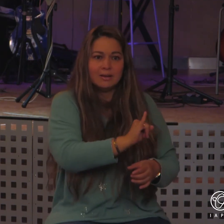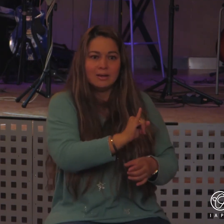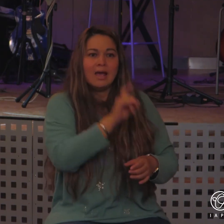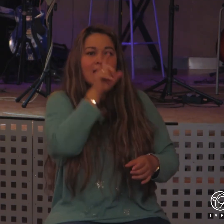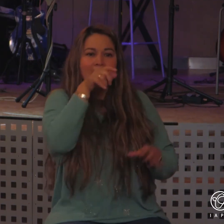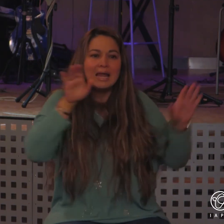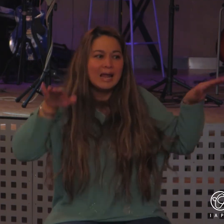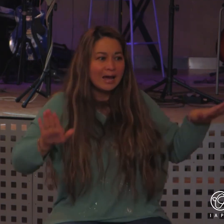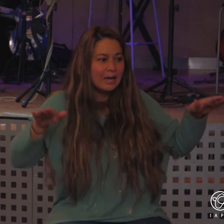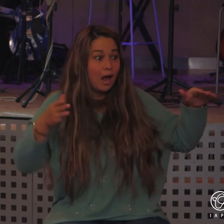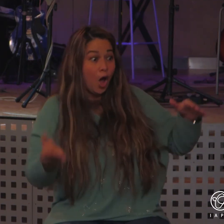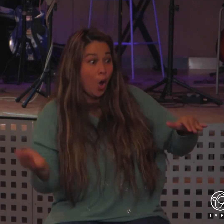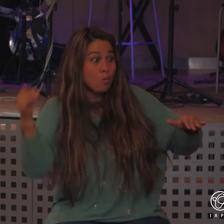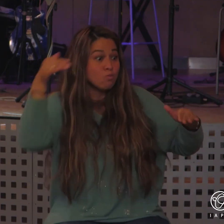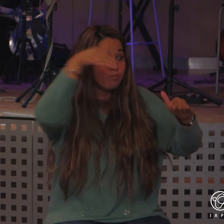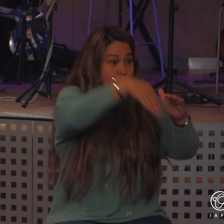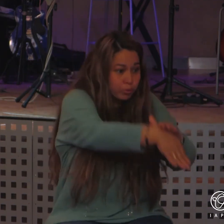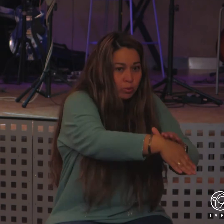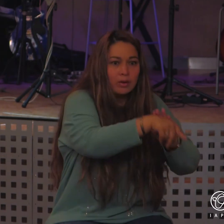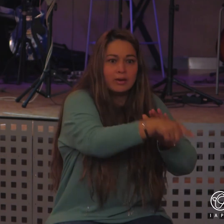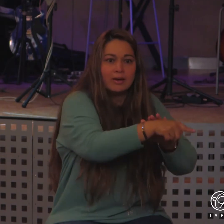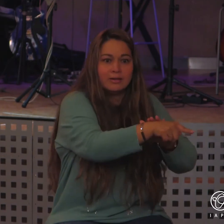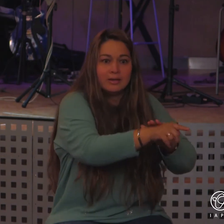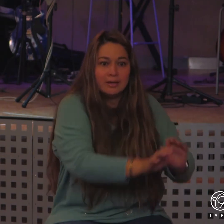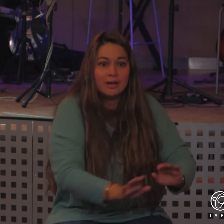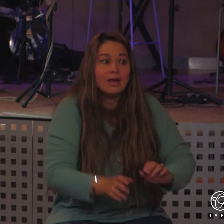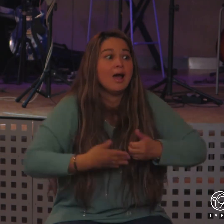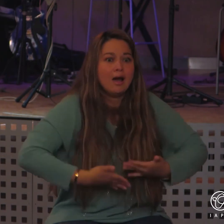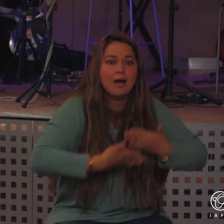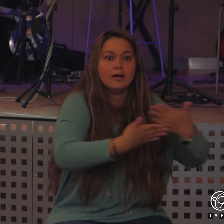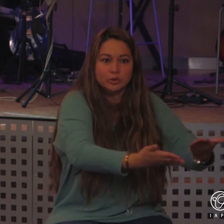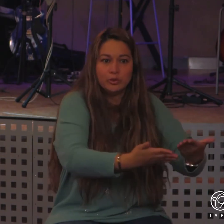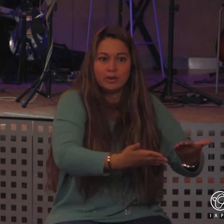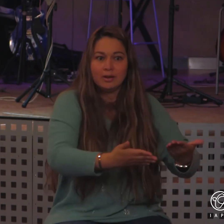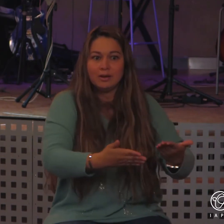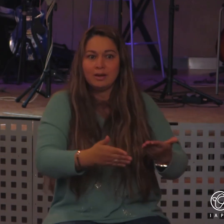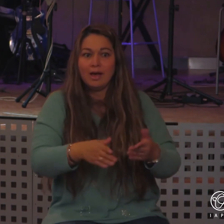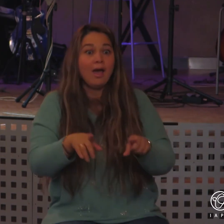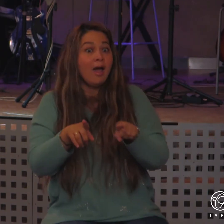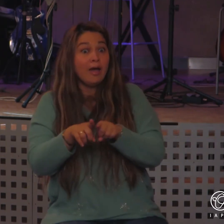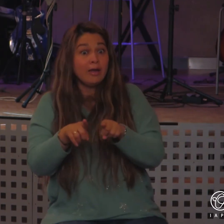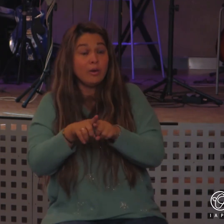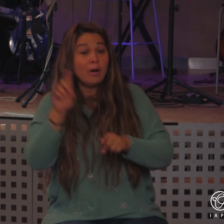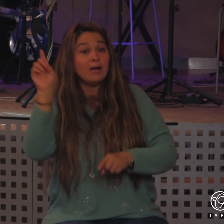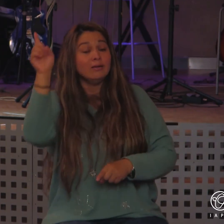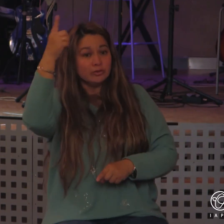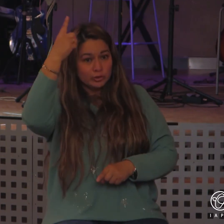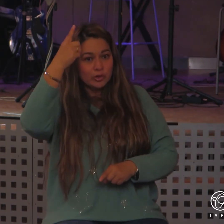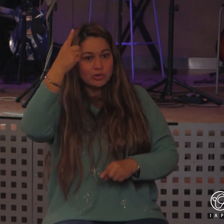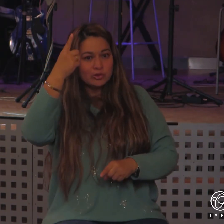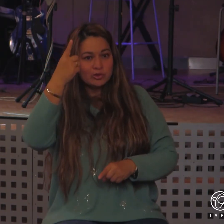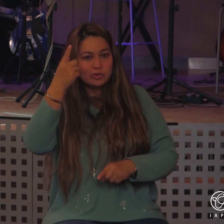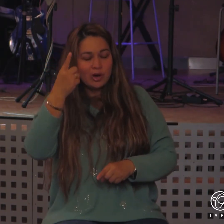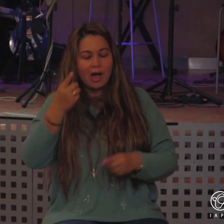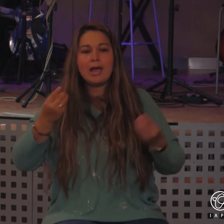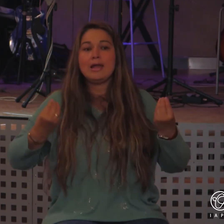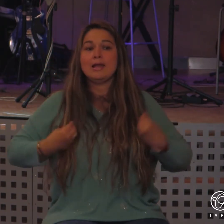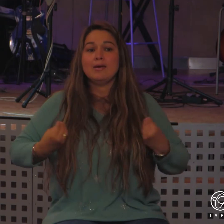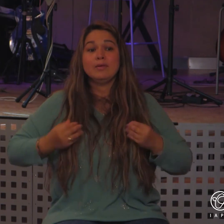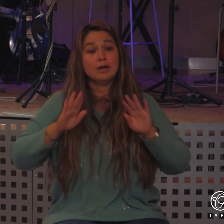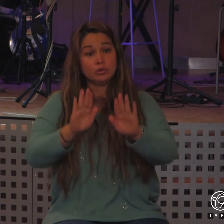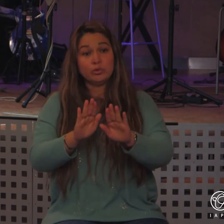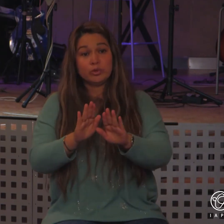acotado. Fuera de él, te vas a encontrar que las águilas, y si has visto algunos reportajes, es curioso su